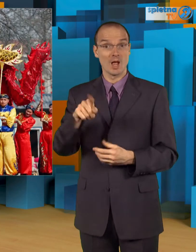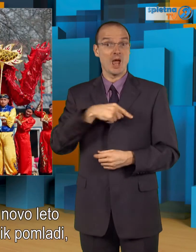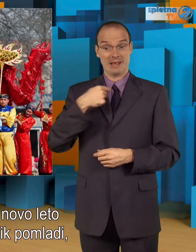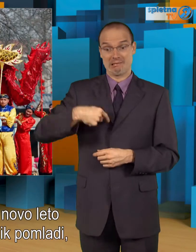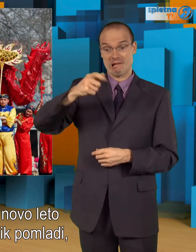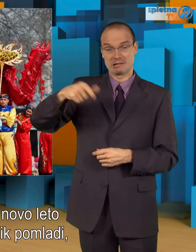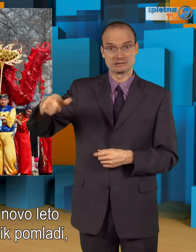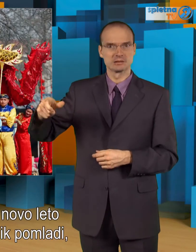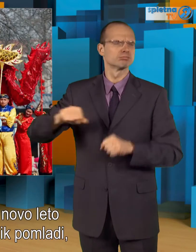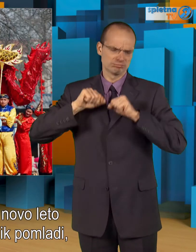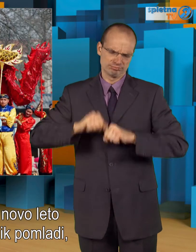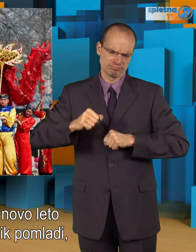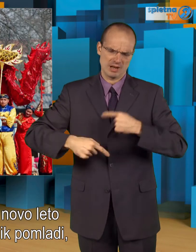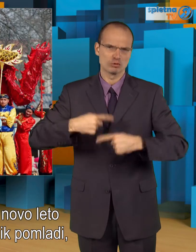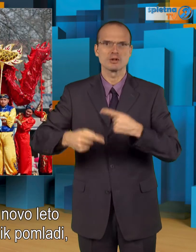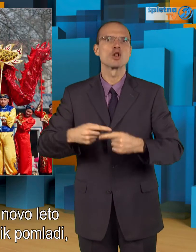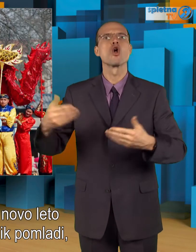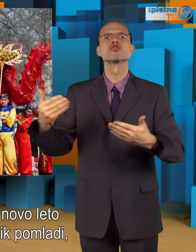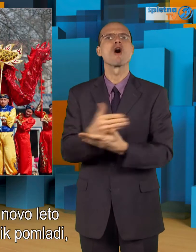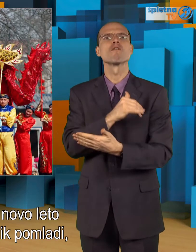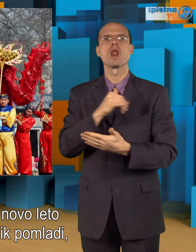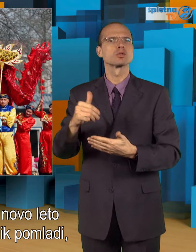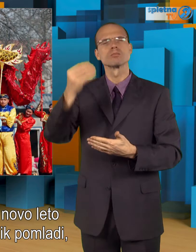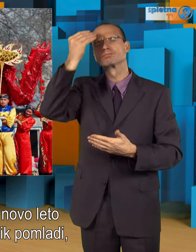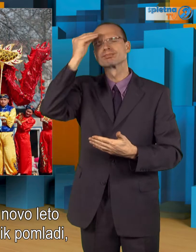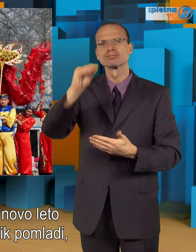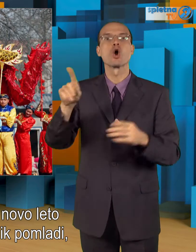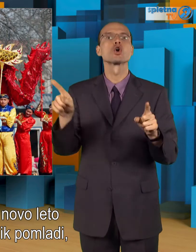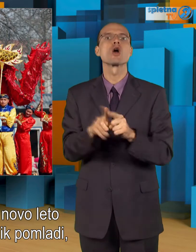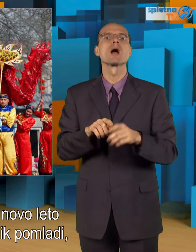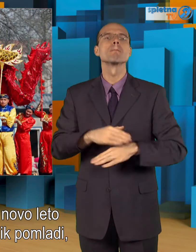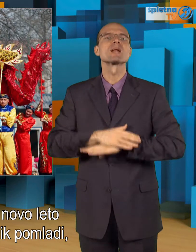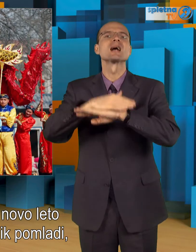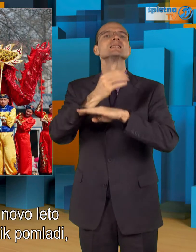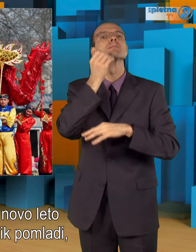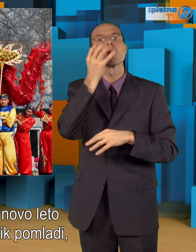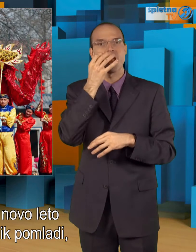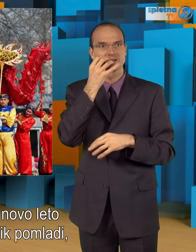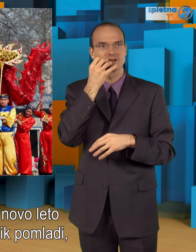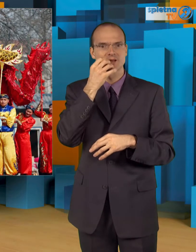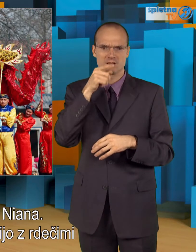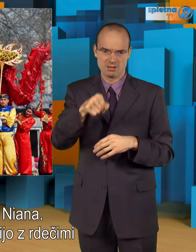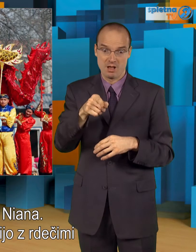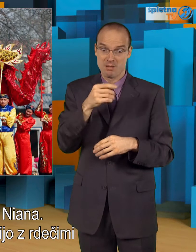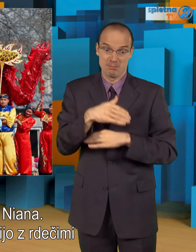Kitajci tradicionalno novo leto obeležujejo kot praznik pomladi, ki prežene zmaja Njana.